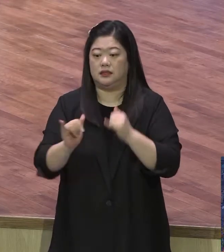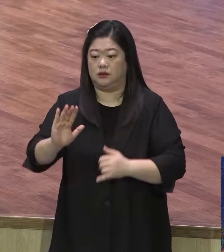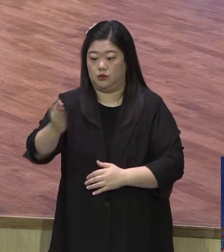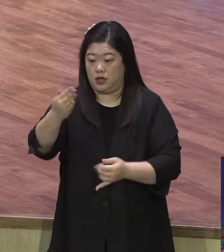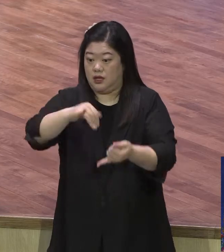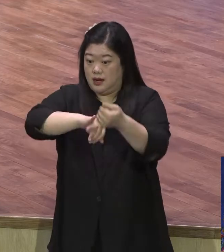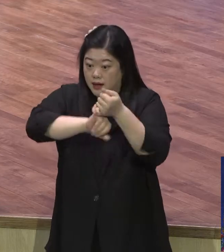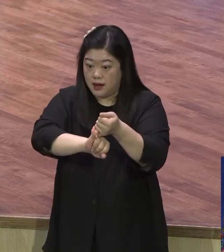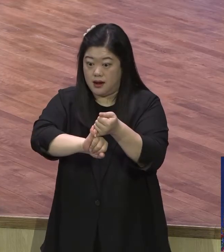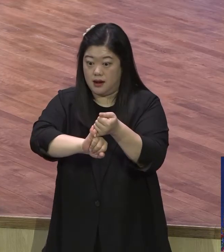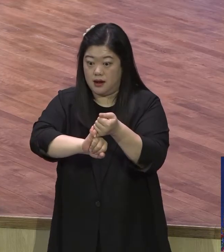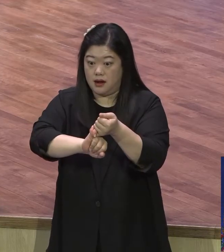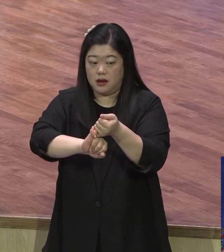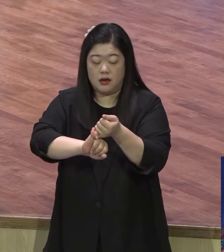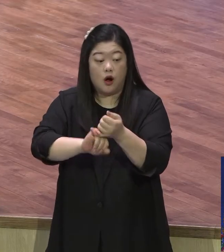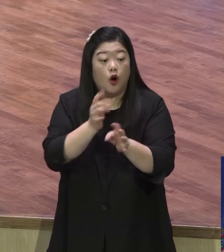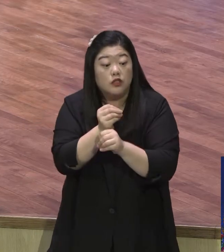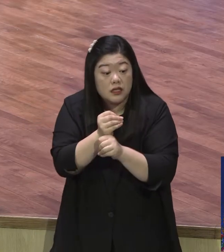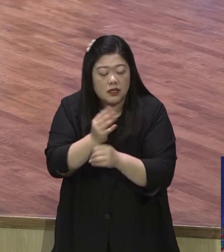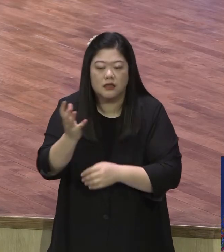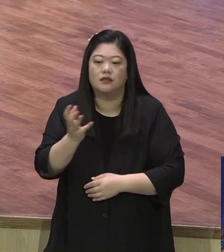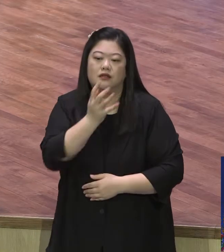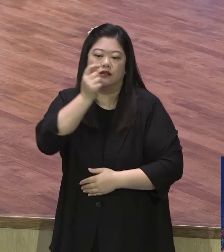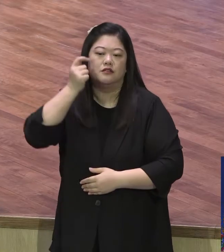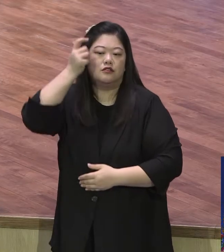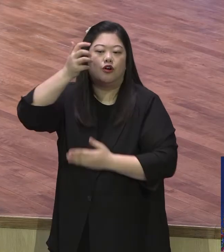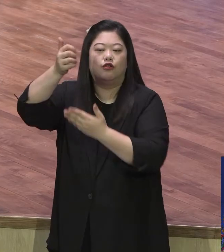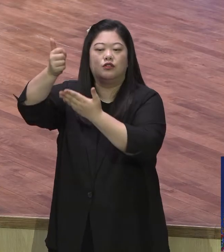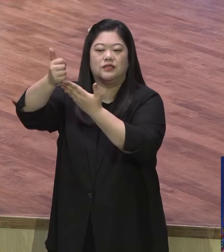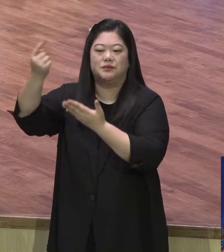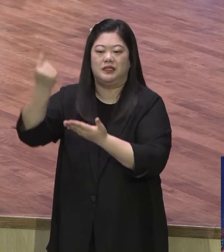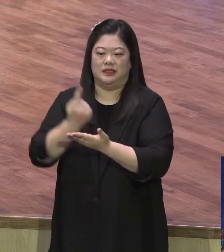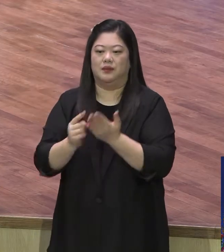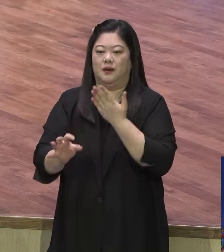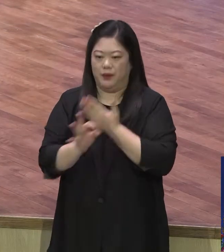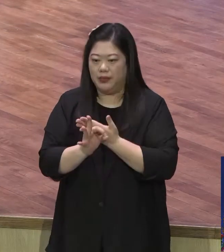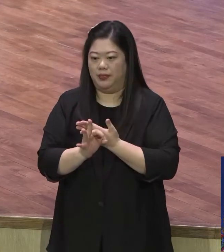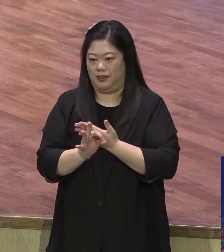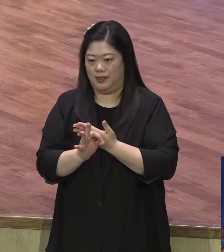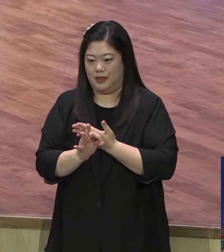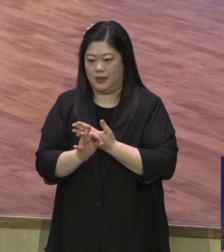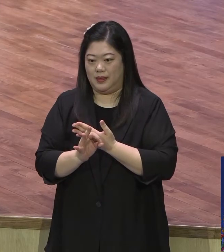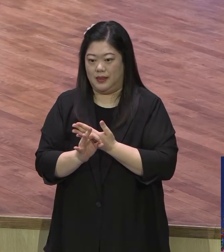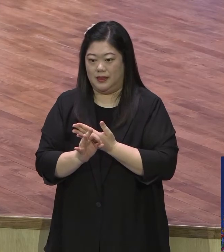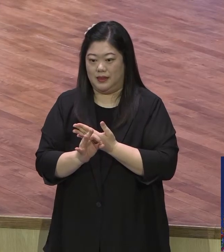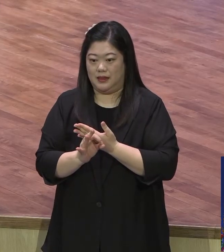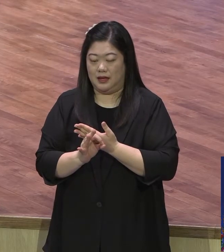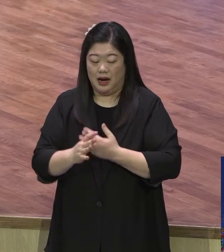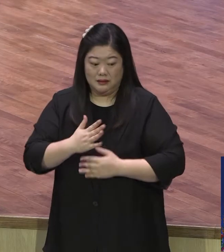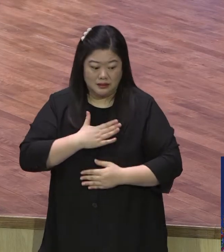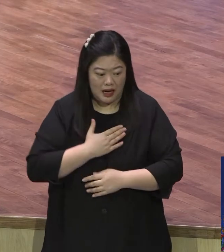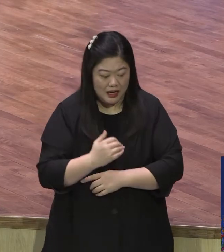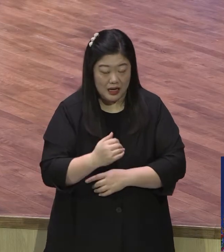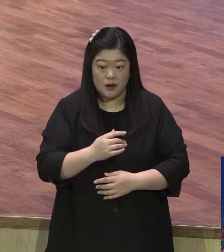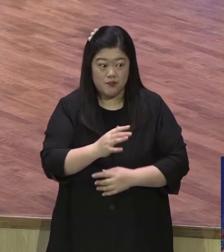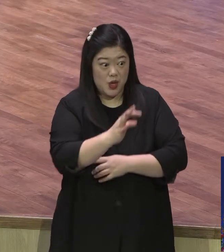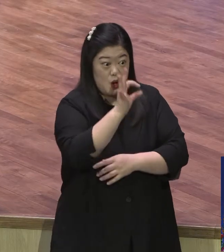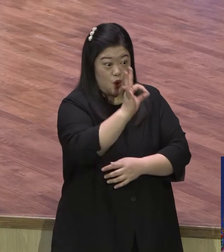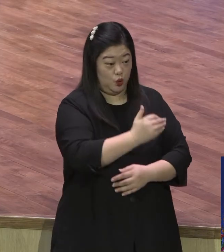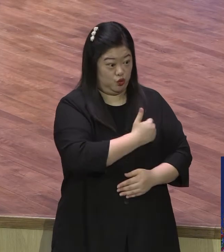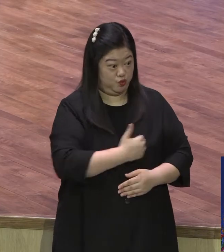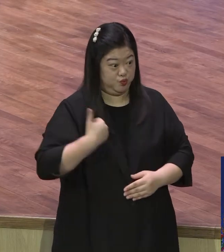성령이 임하니까 역사 일어나게 되었다 내 인기과 상관없다니까 성령이